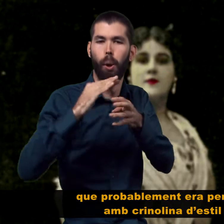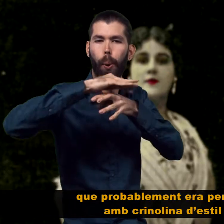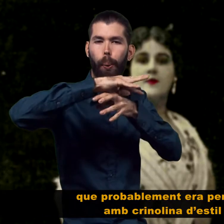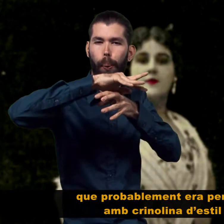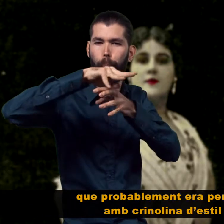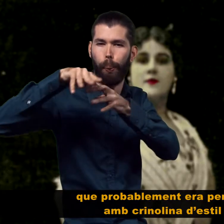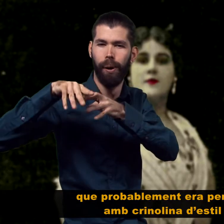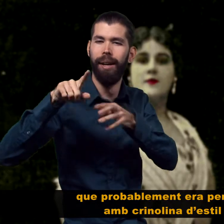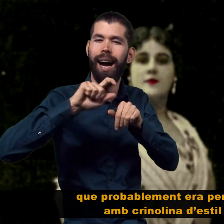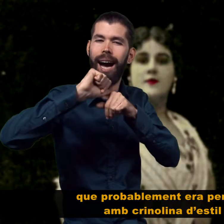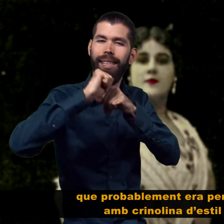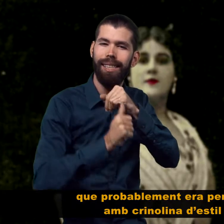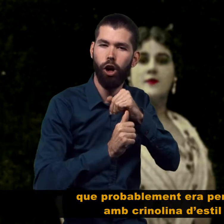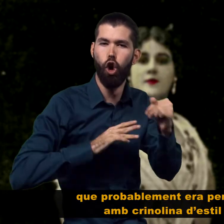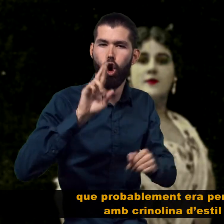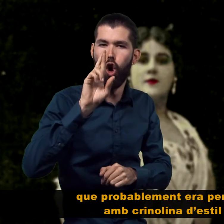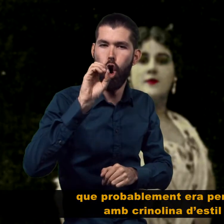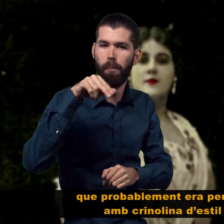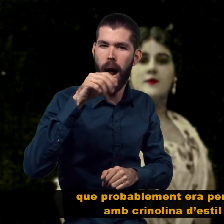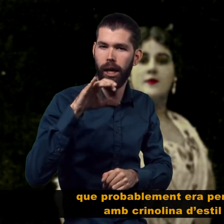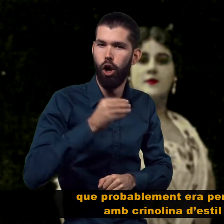flors i pinyes que es van alternant.